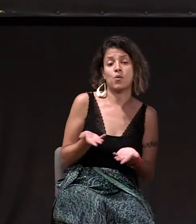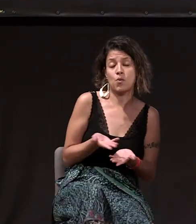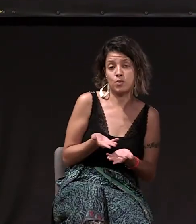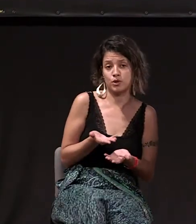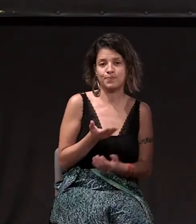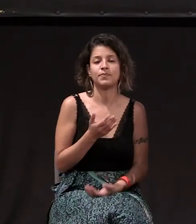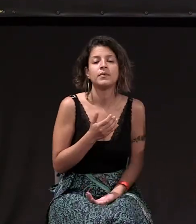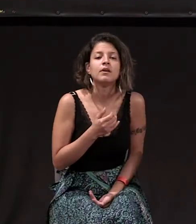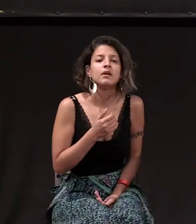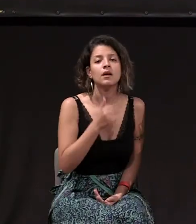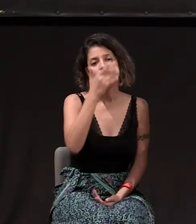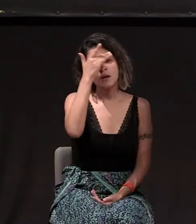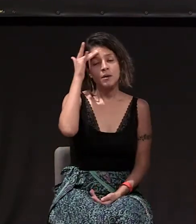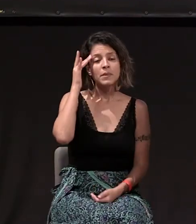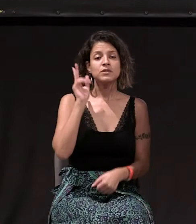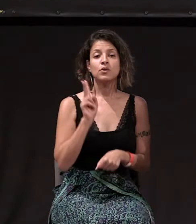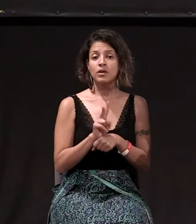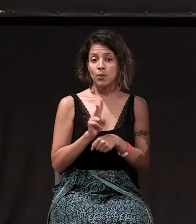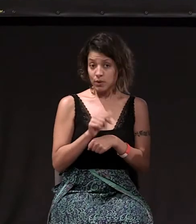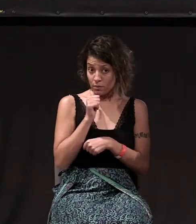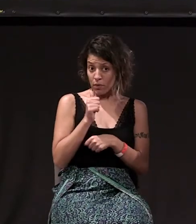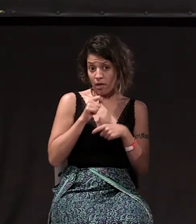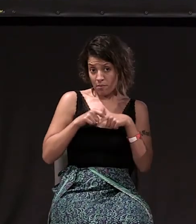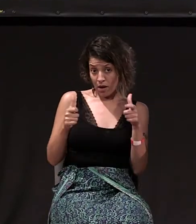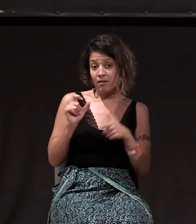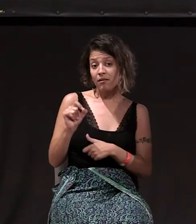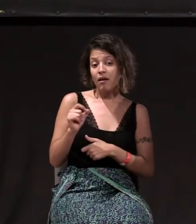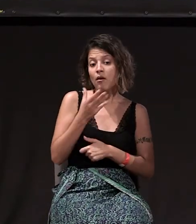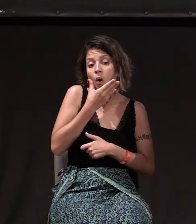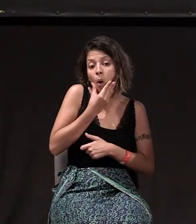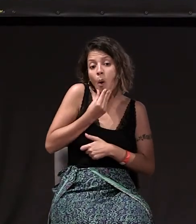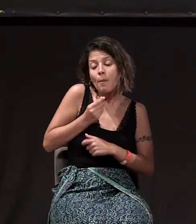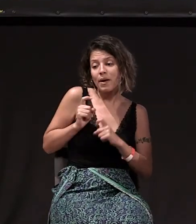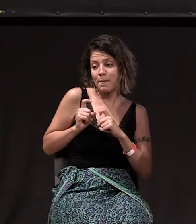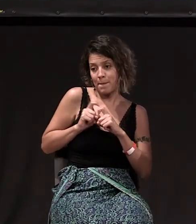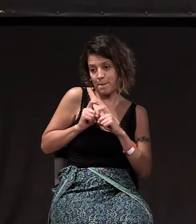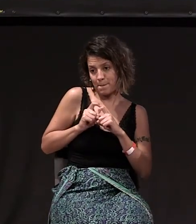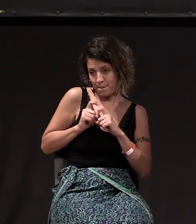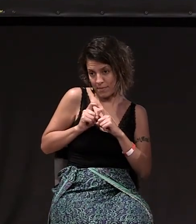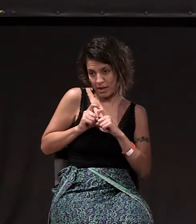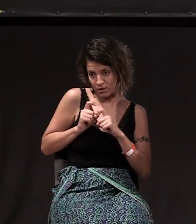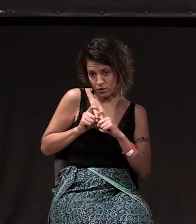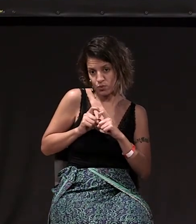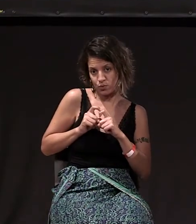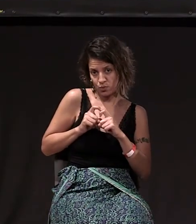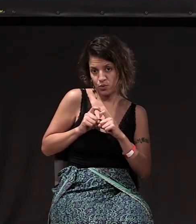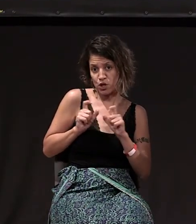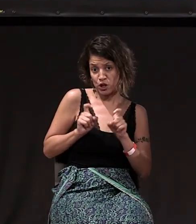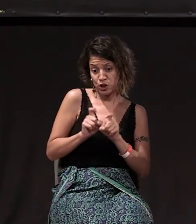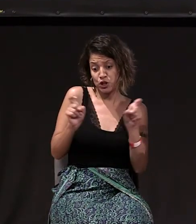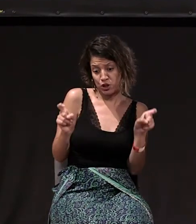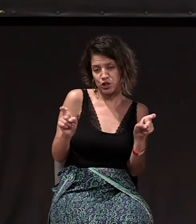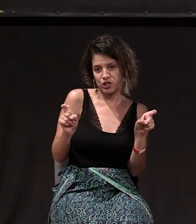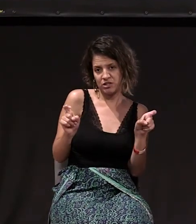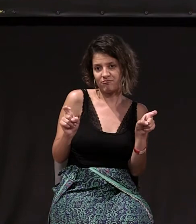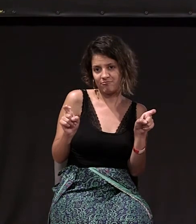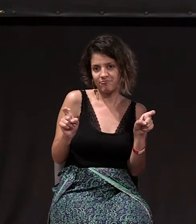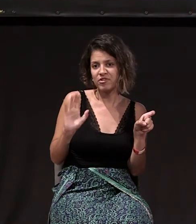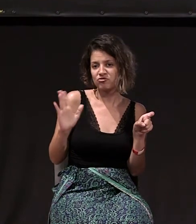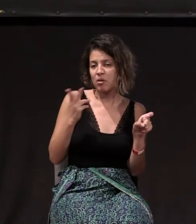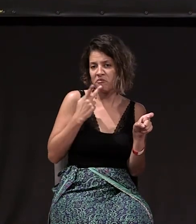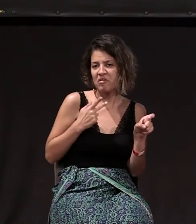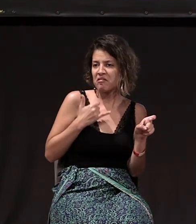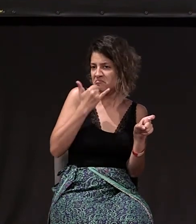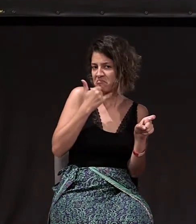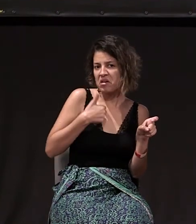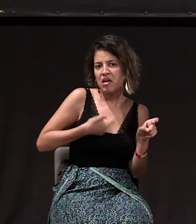cuida das mulheres, na sua maioria, né, é o médico. O homem, o ginecologista. Várias vezes já ouvi também de mulheres, eu